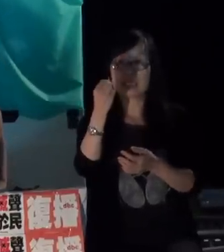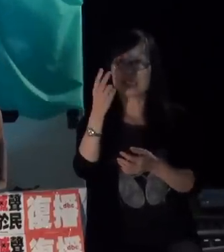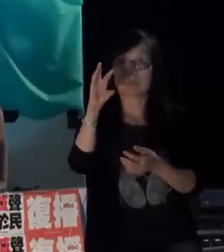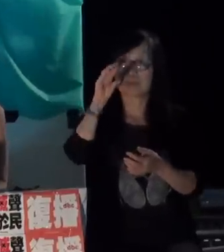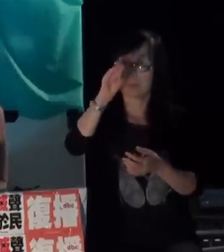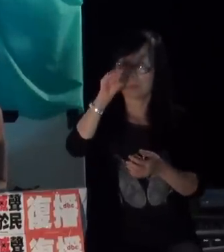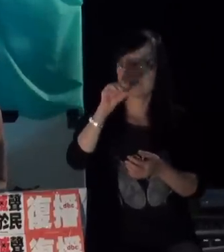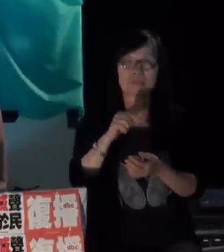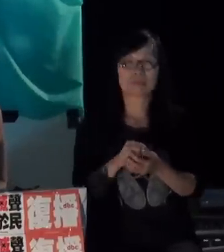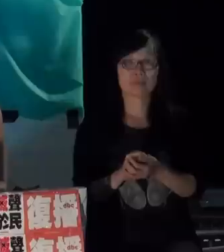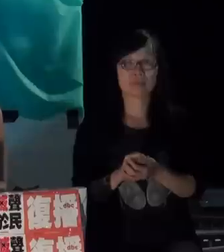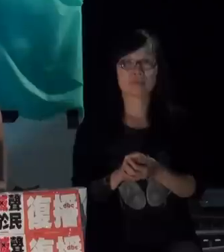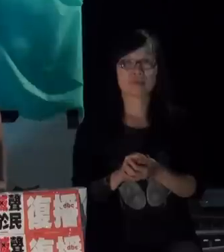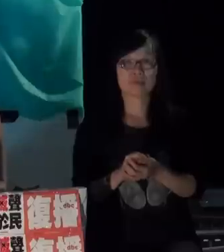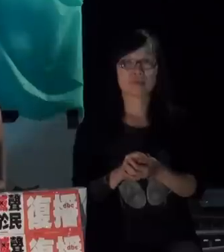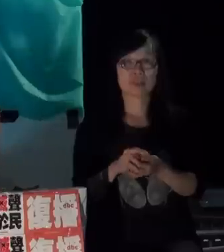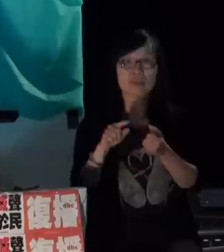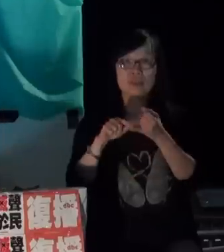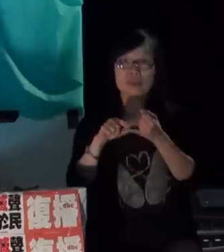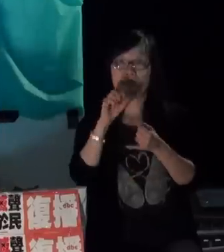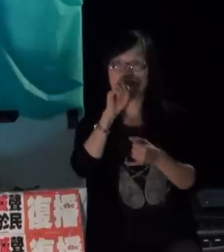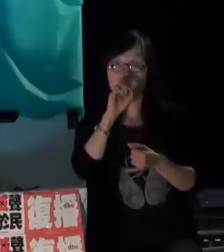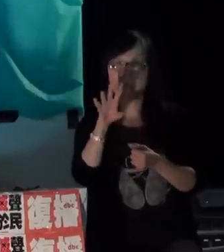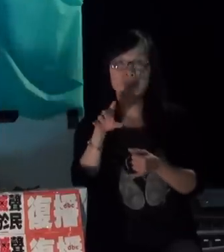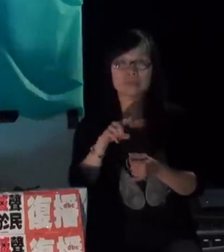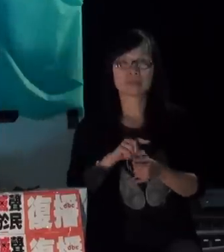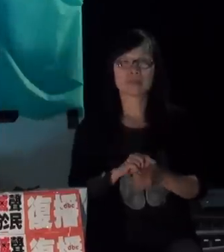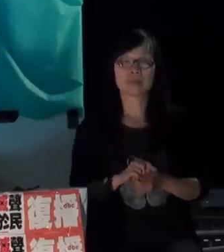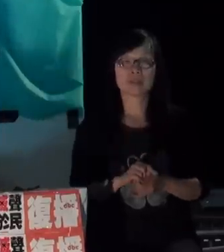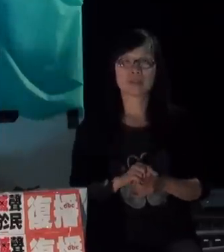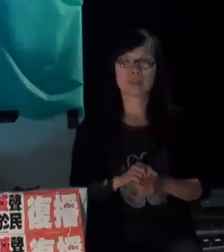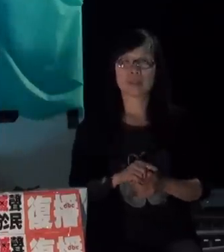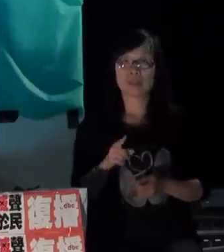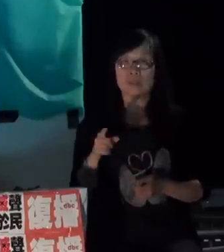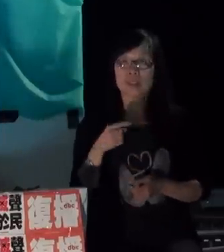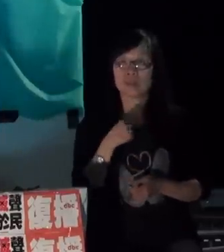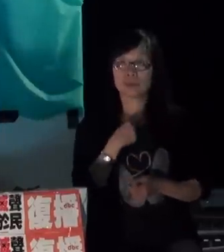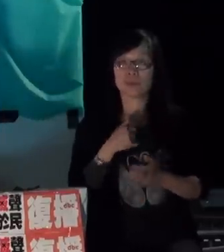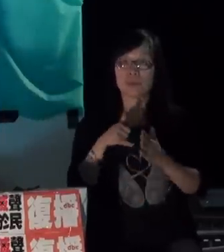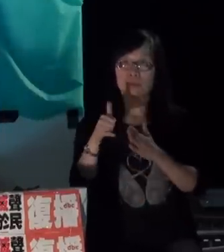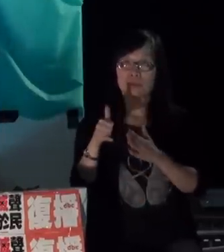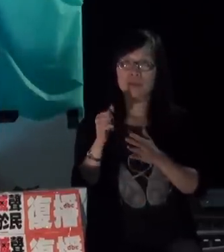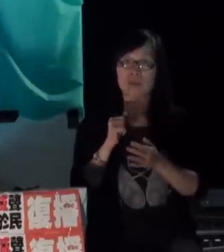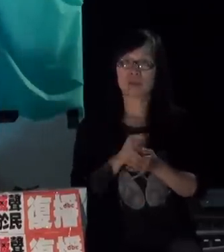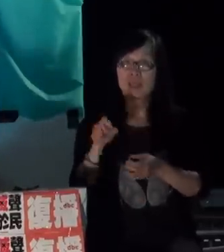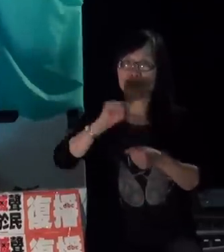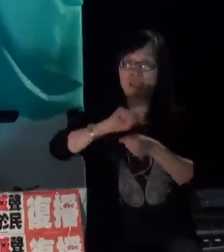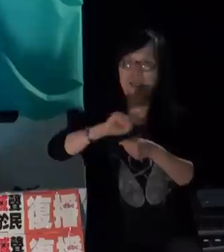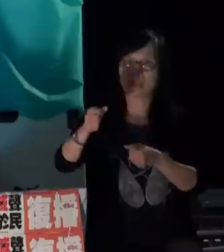20億英鎊 啊！ 咁佢初頭答嗰時點樣咧？佢話：喂阿哥，你會唔會入市啊？佢話唔